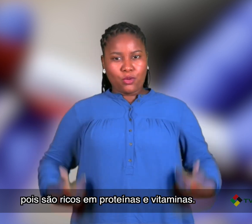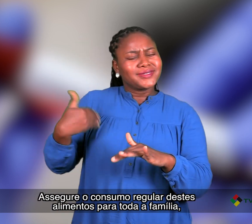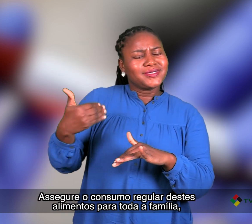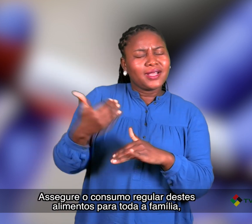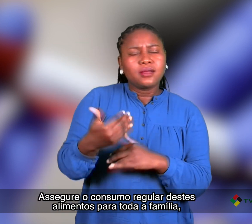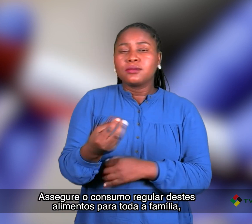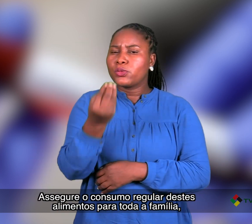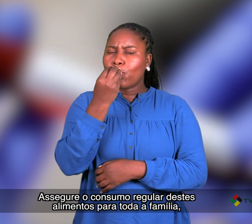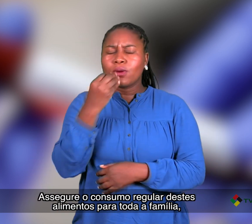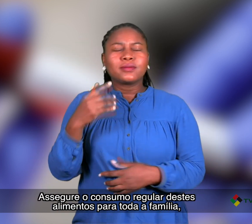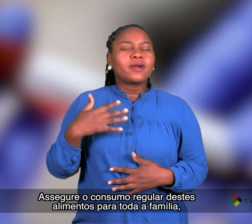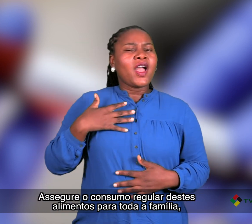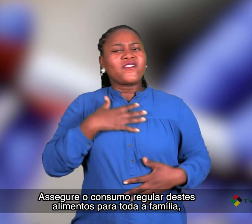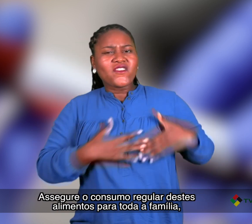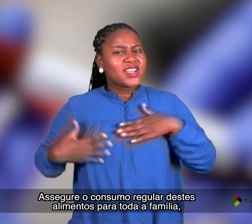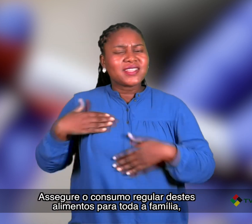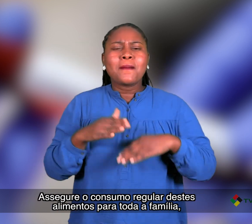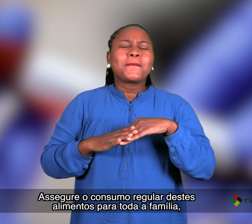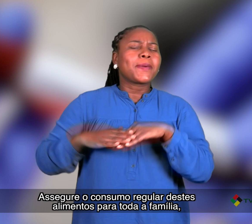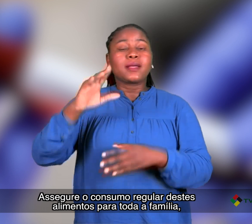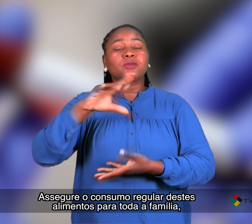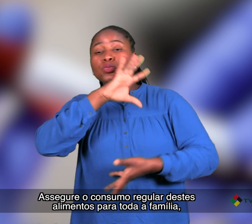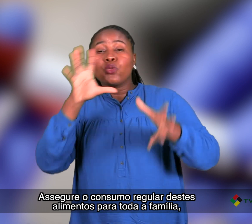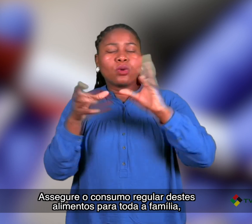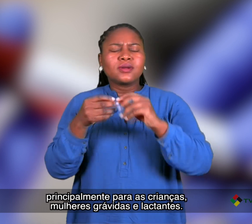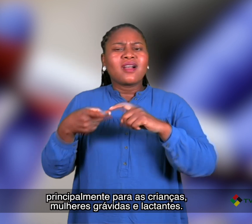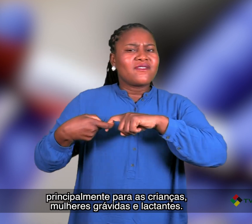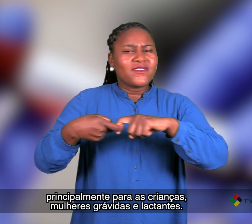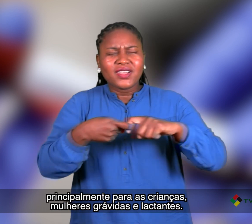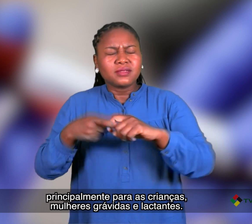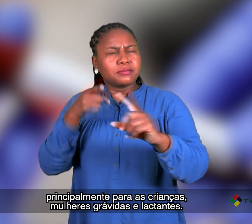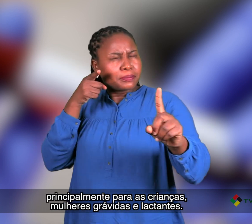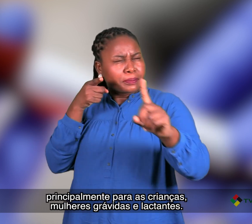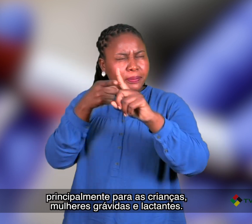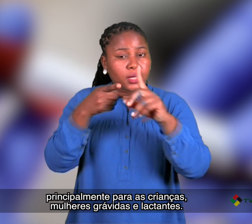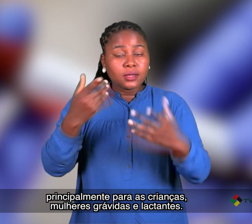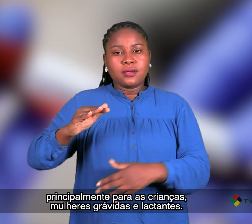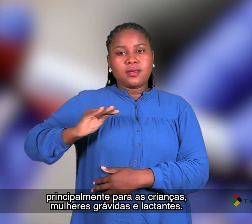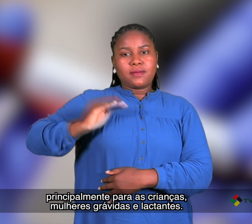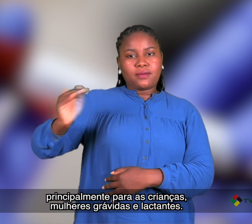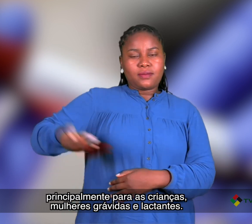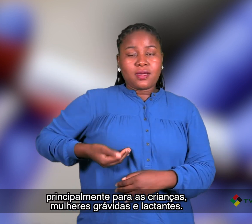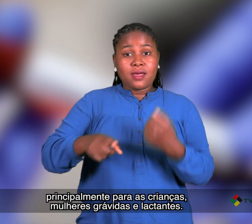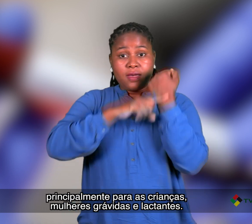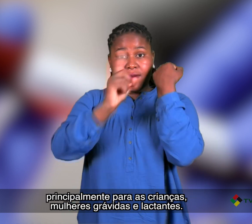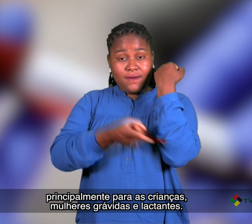Asegure o consumo regular destes alimentos para toda a família, principalmente para as crianças, mulheres grávidas e latentes.